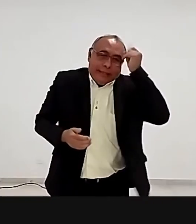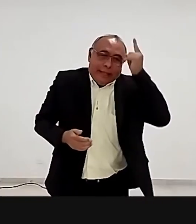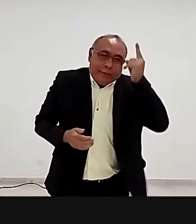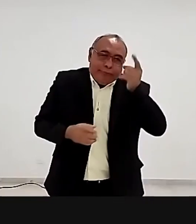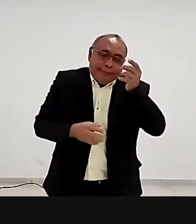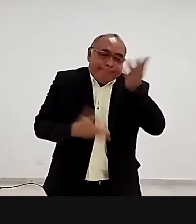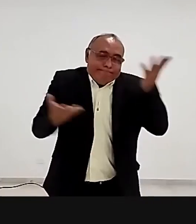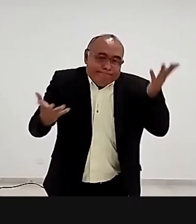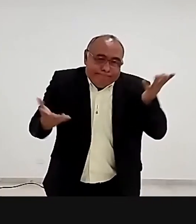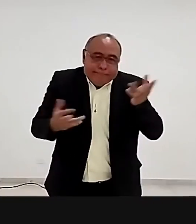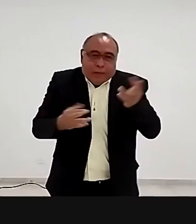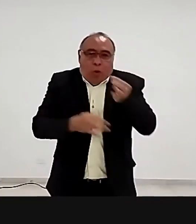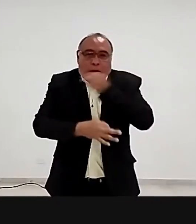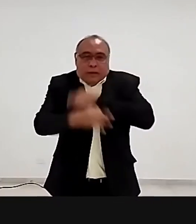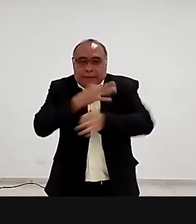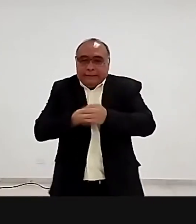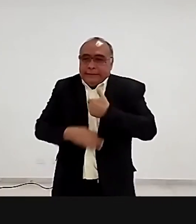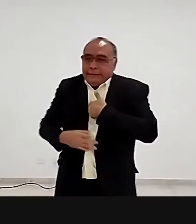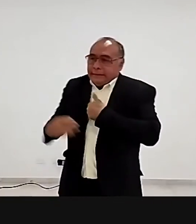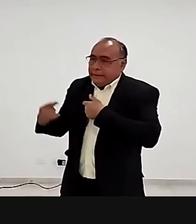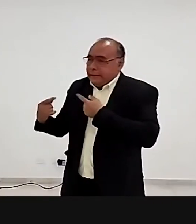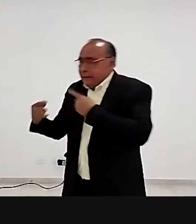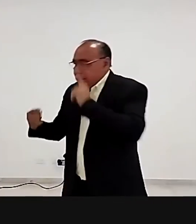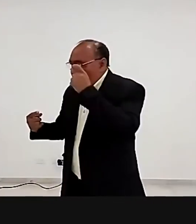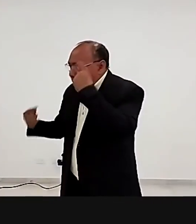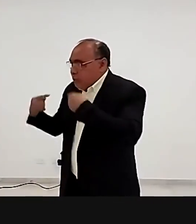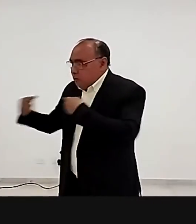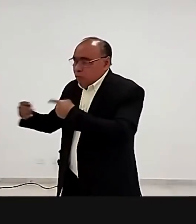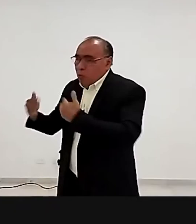muchos más años para que se vean